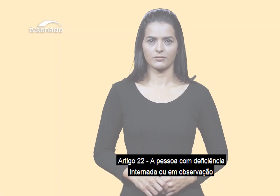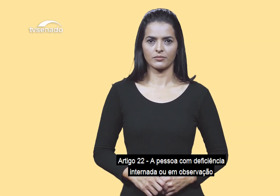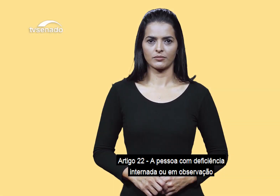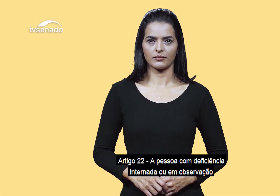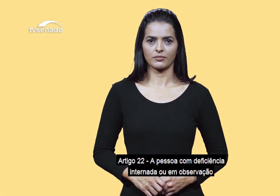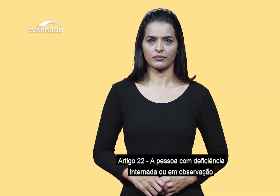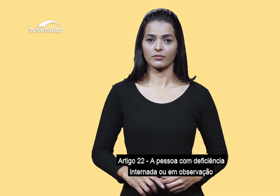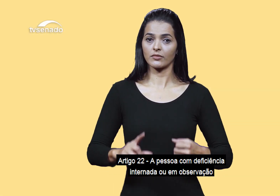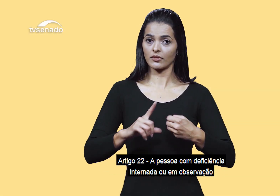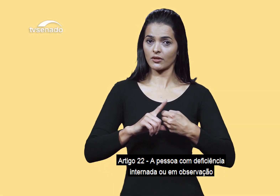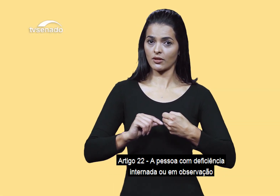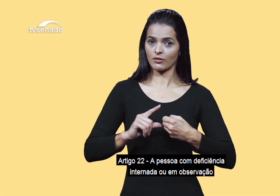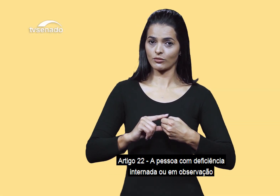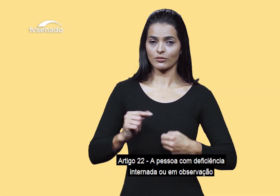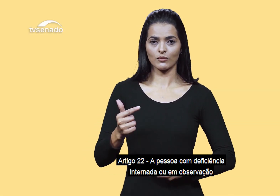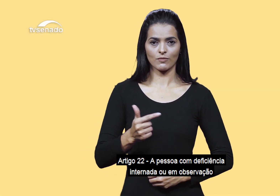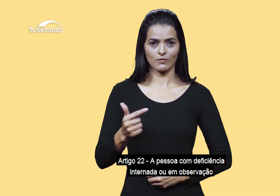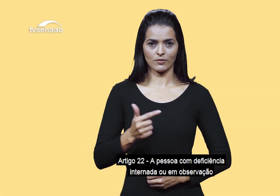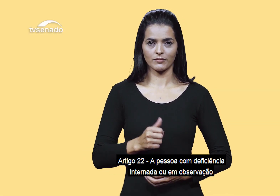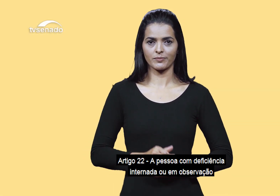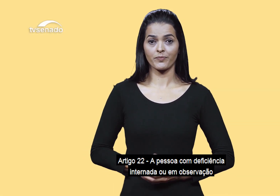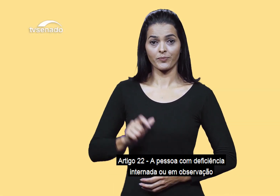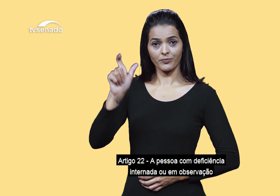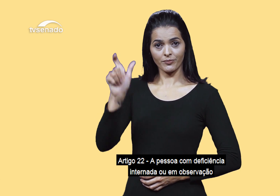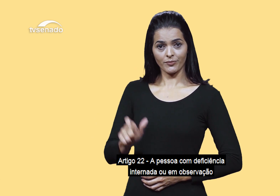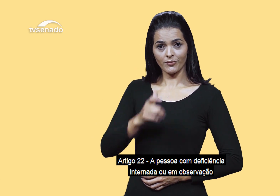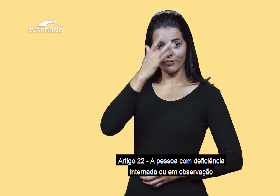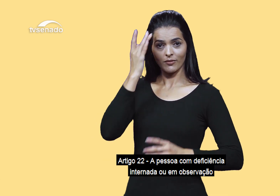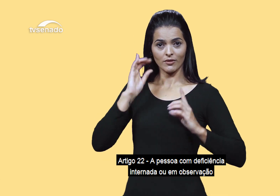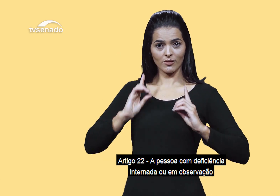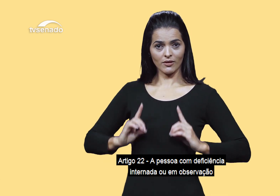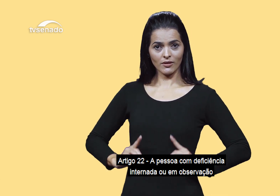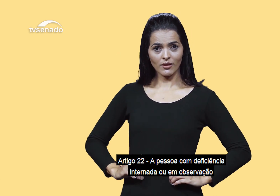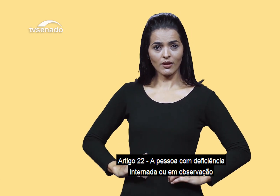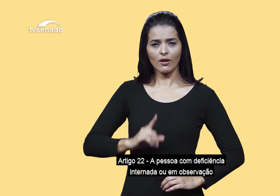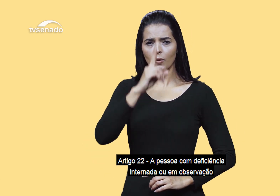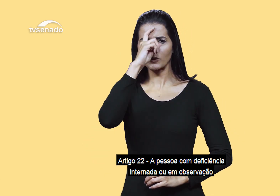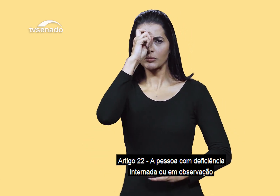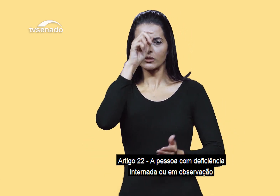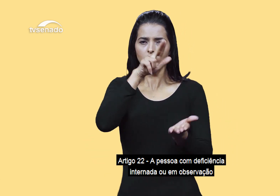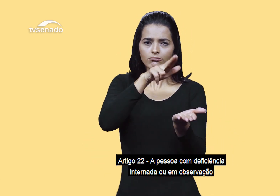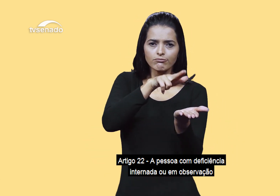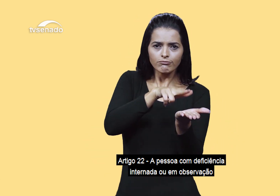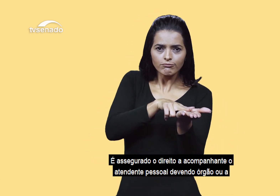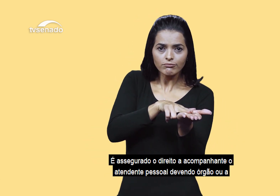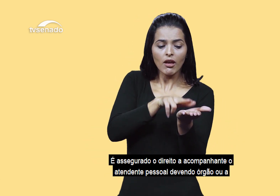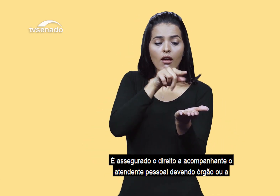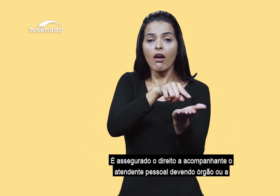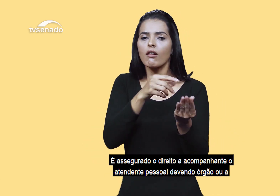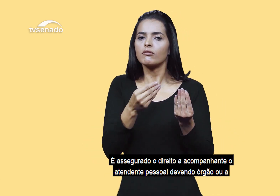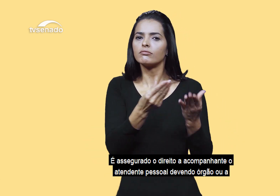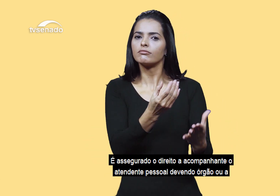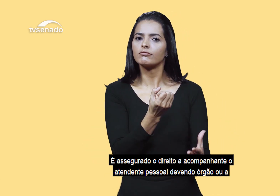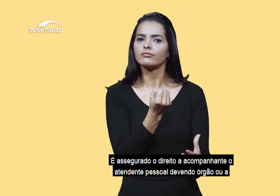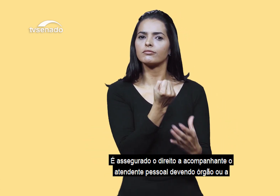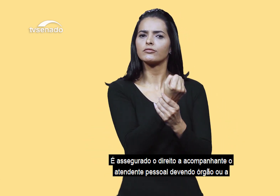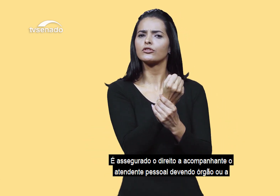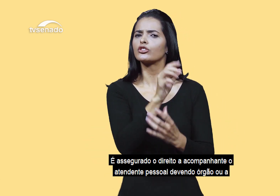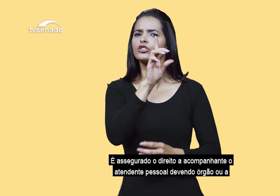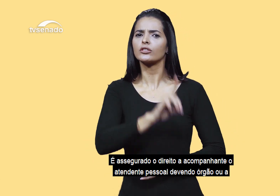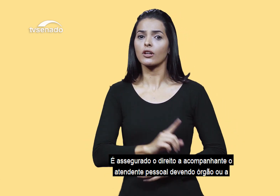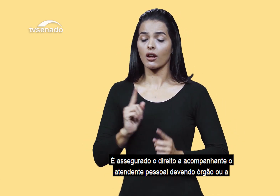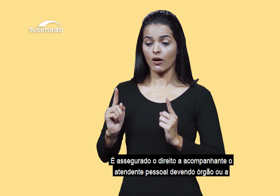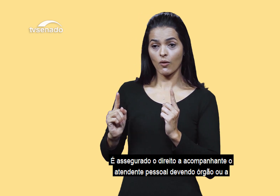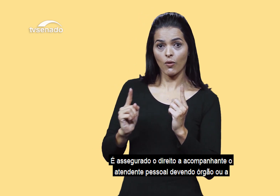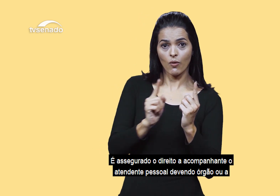Artigo 22. A pessoa com deficiência internada ou em observação é assegurado o direito